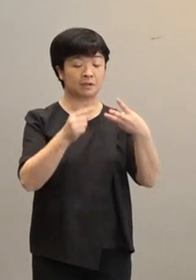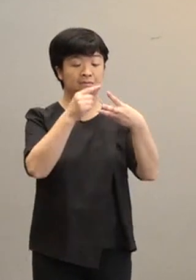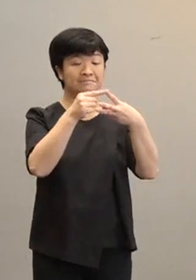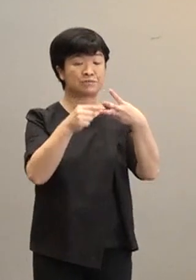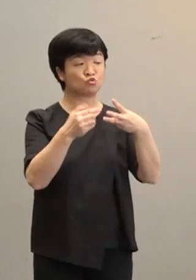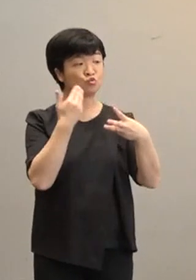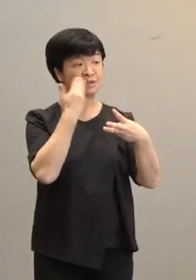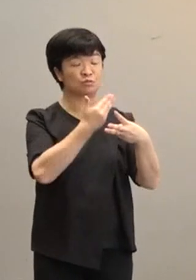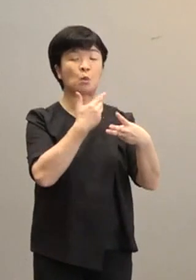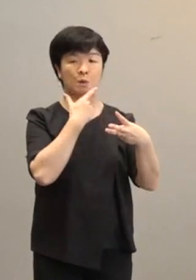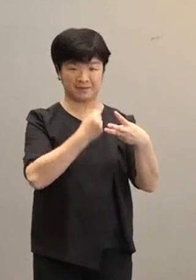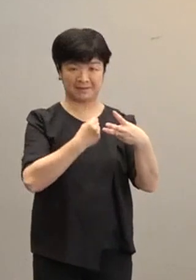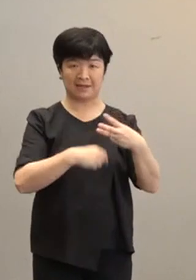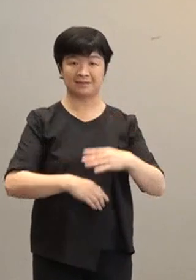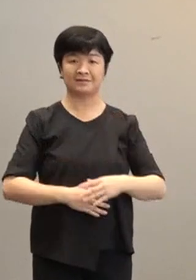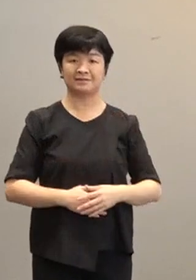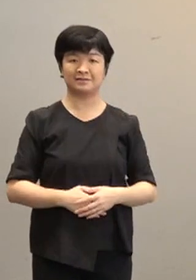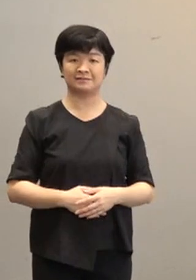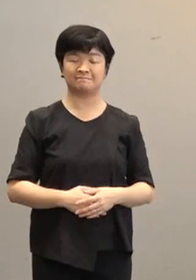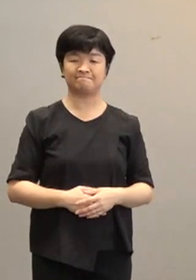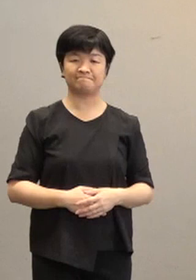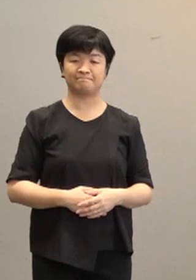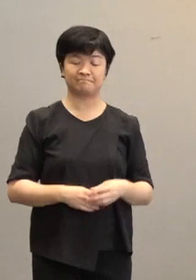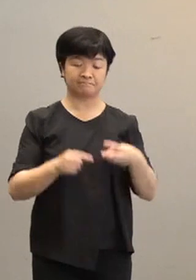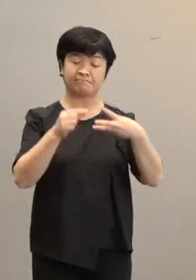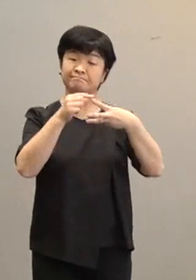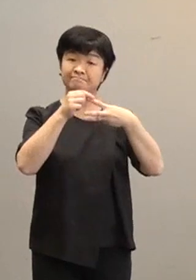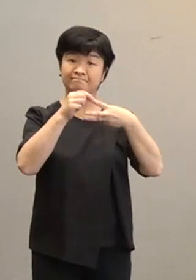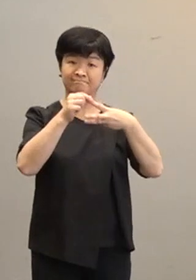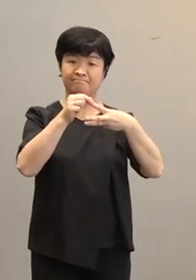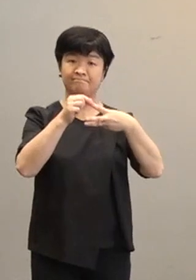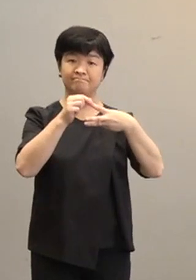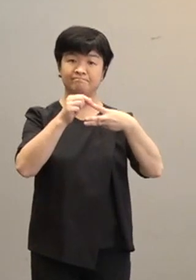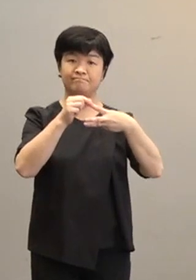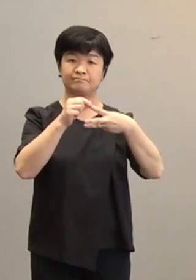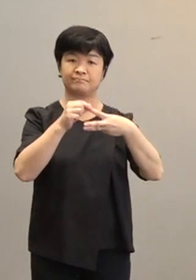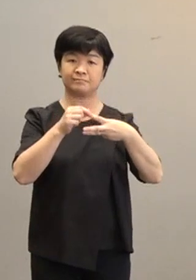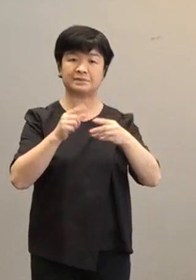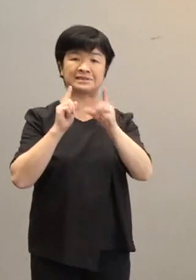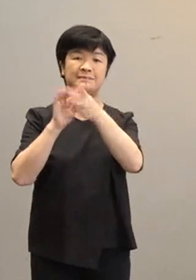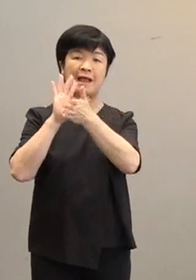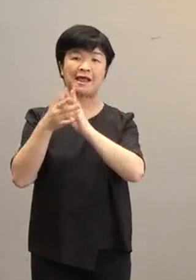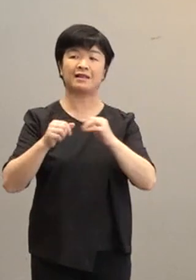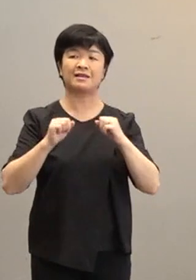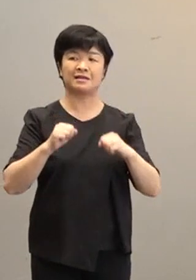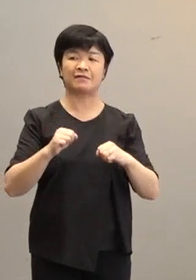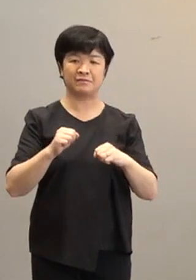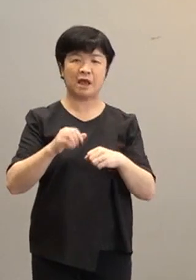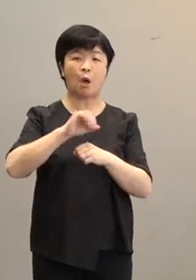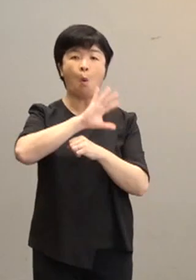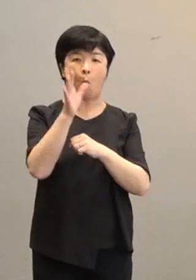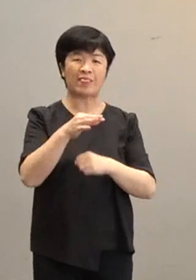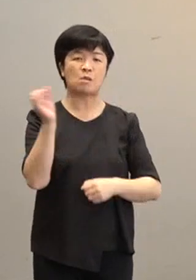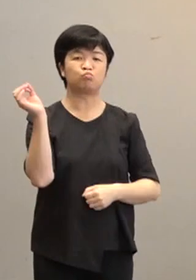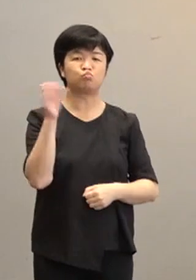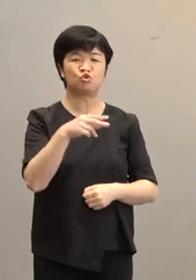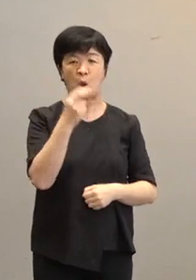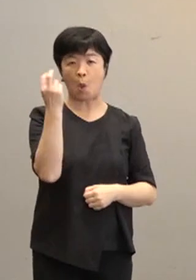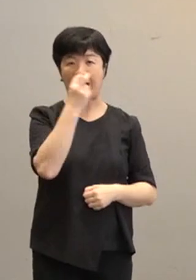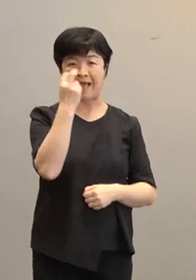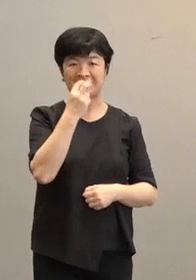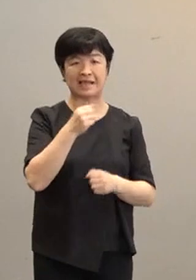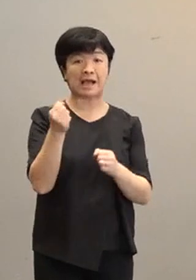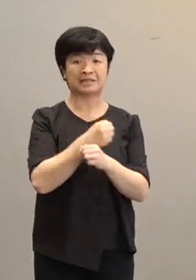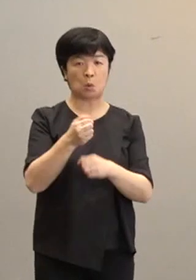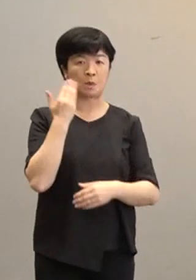問させていただきたいと思います。まず1つ目にですね、県で実施されてましたコロナの無料検査事業に関してなんですけれ